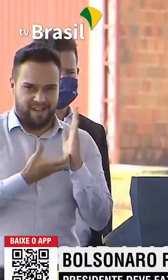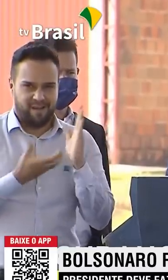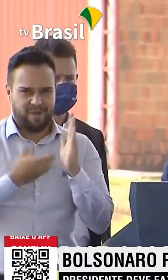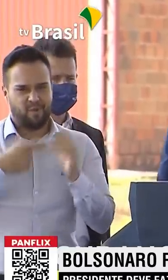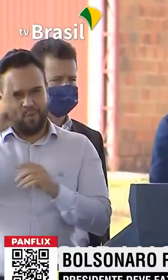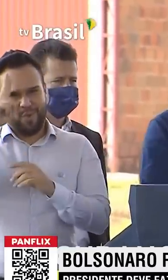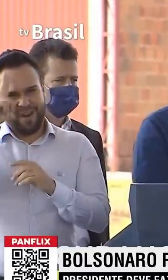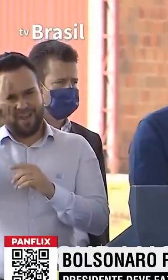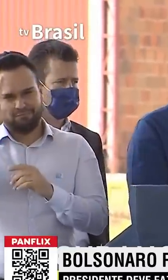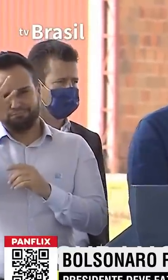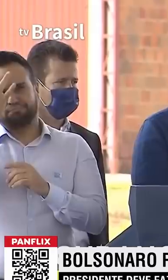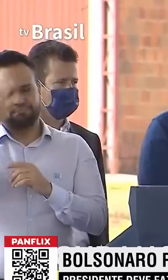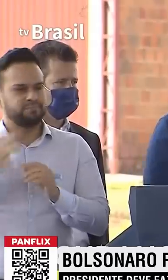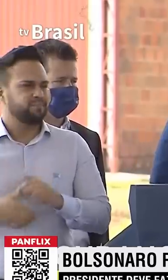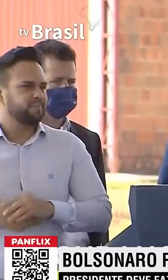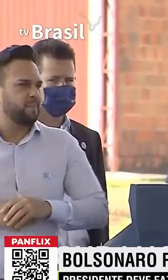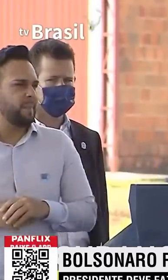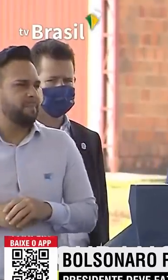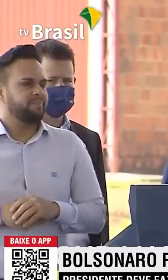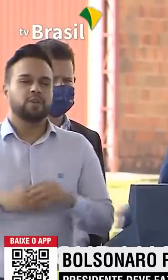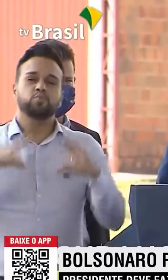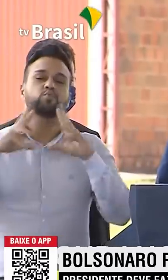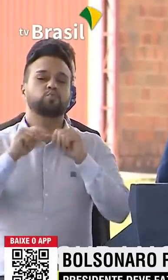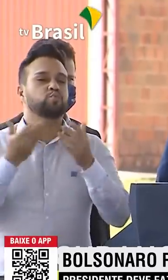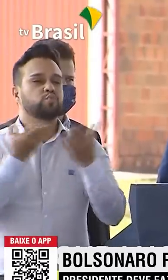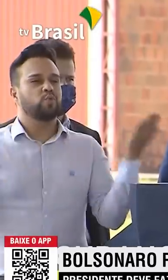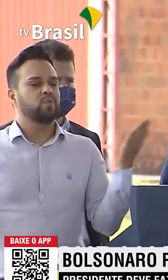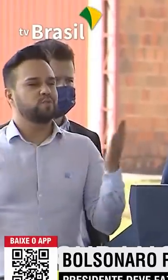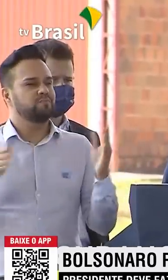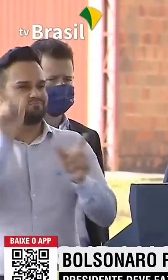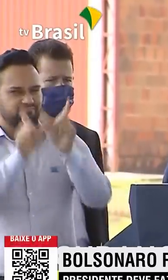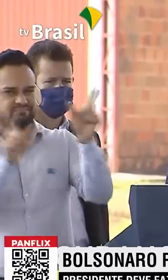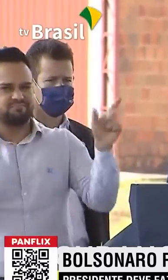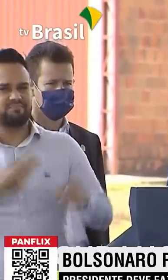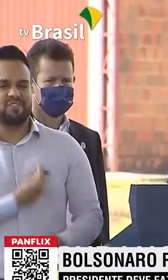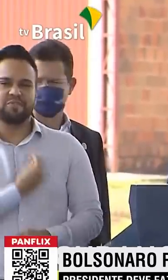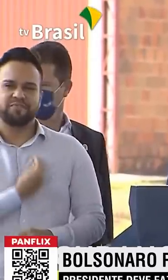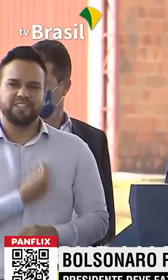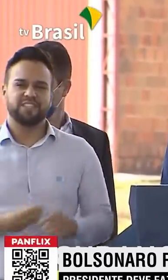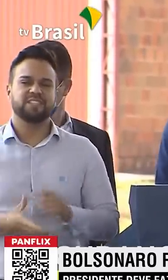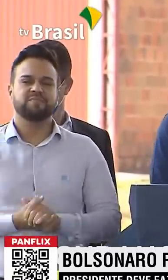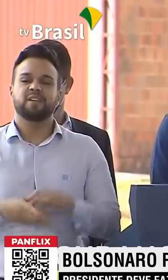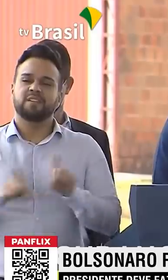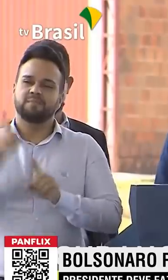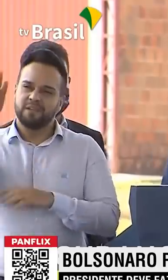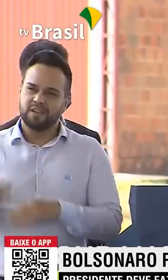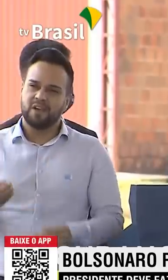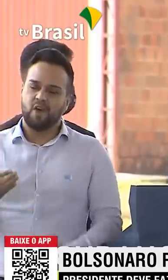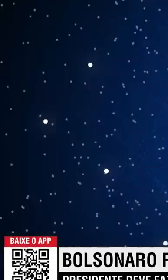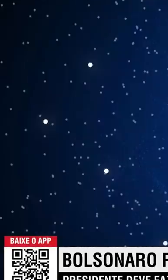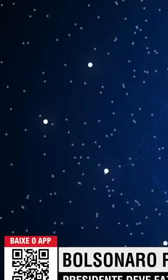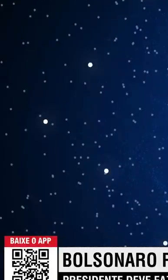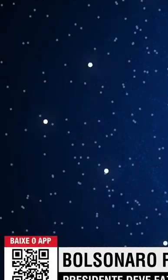nas três capitais com maior eleitorado são paulo rio e belo horizonte o presidente já definiu os seus escolhidos